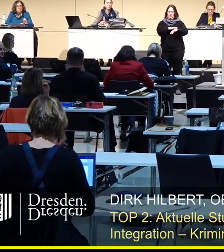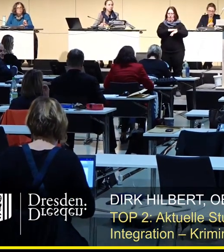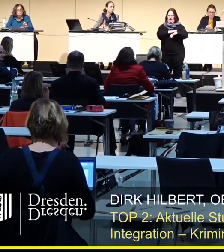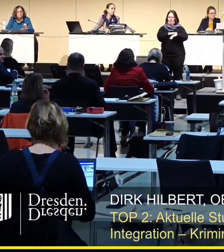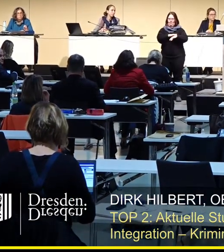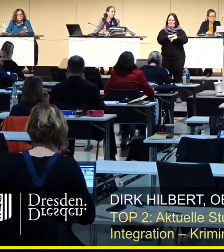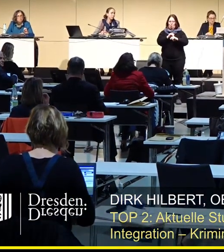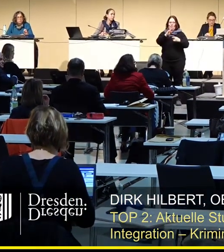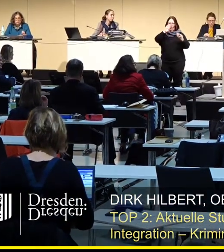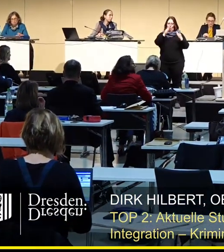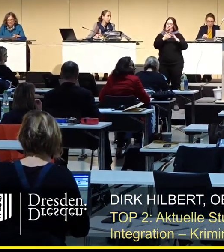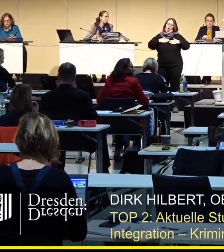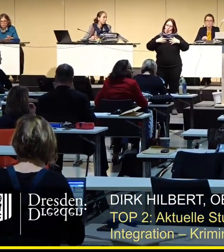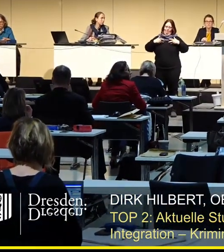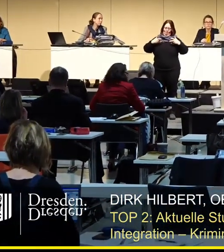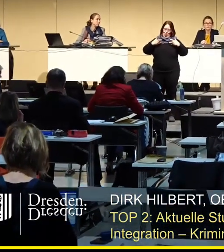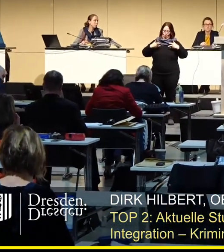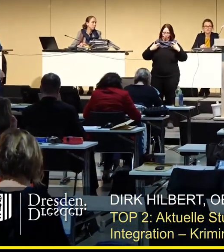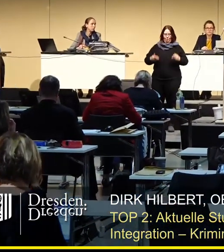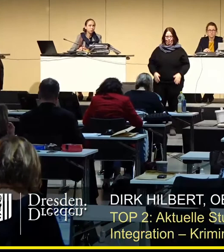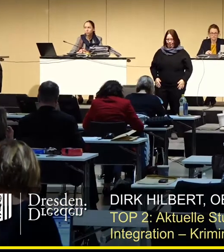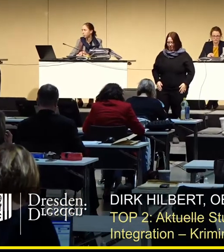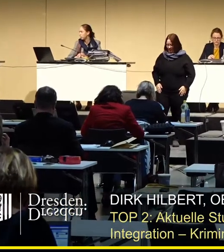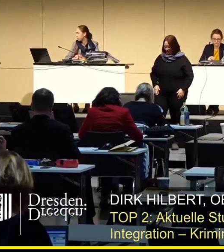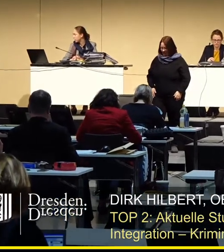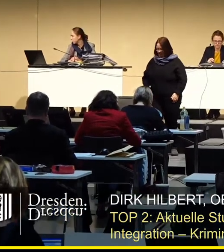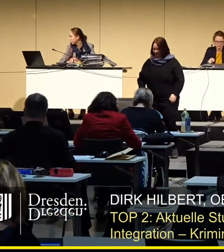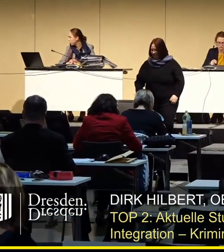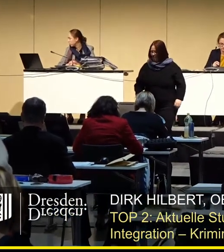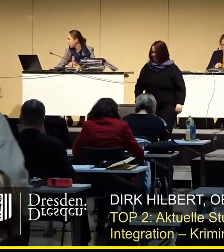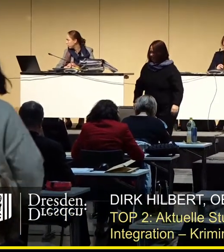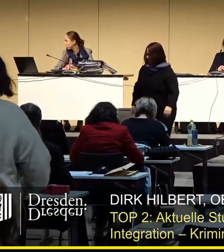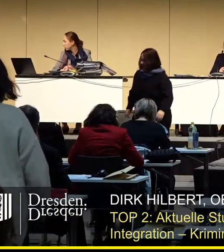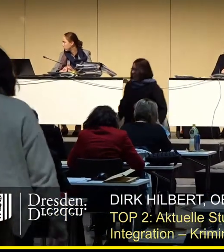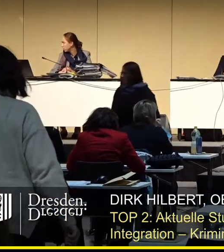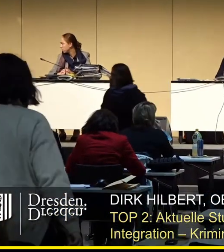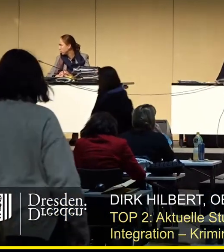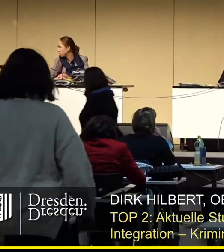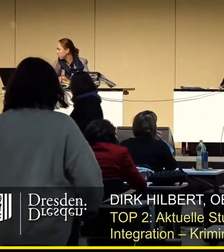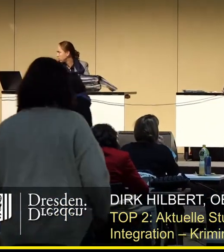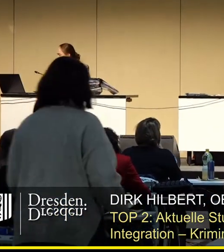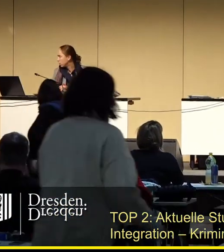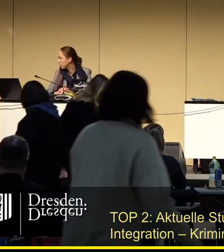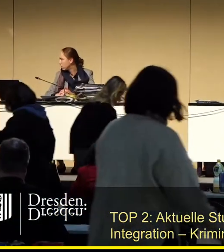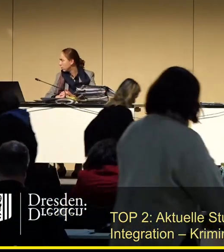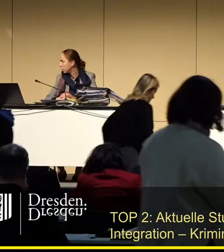Wenn es kürzer geht, sind wir aufgrund der vollen Tagesordnung natürlich auch nie böse. Herzlich willkommen.